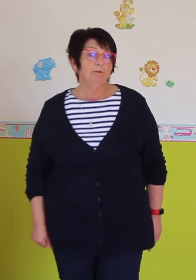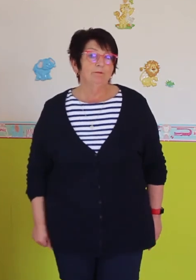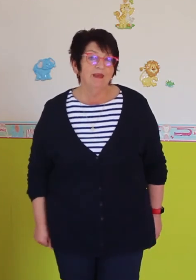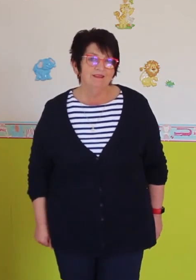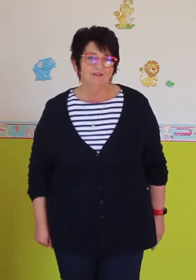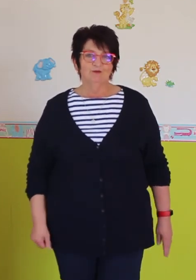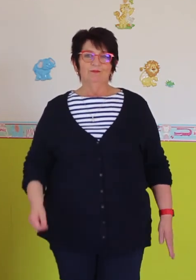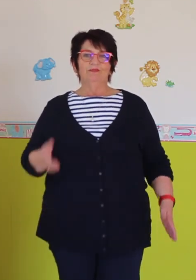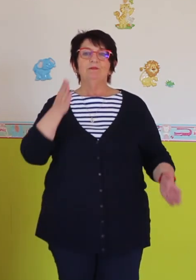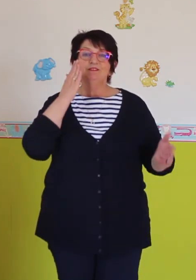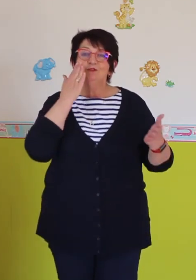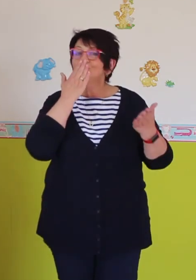bisous, des bisous.